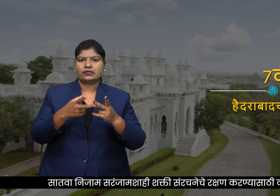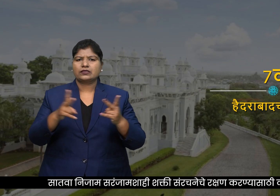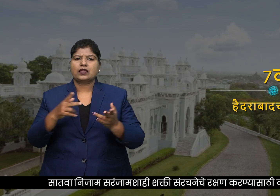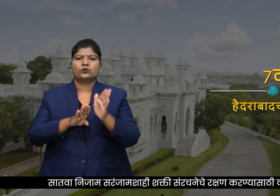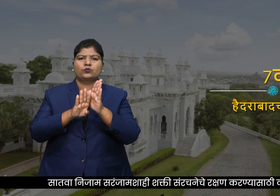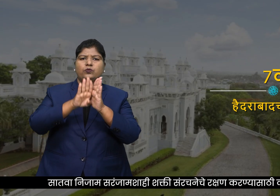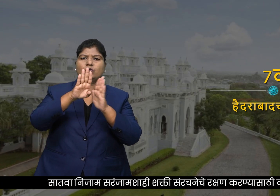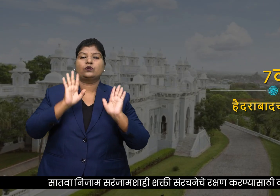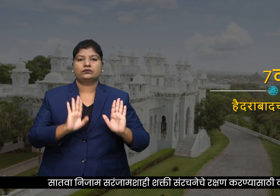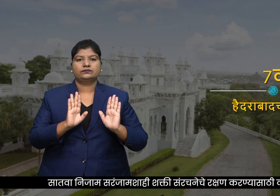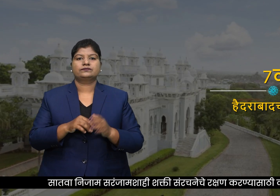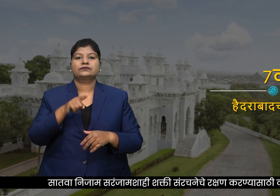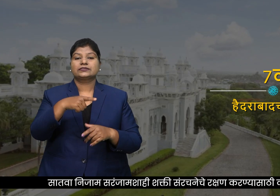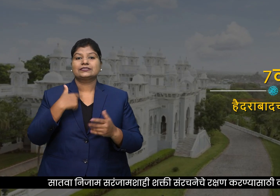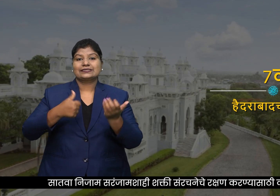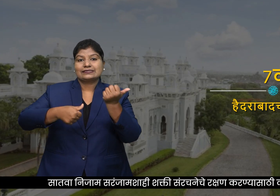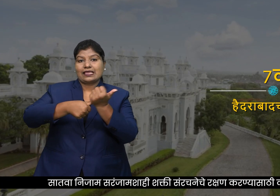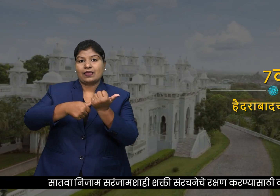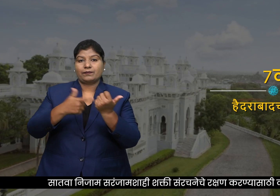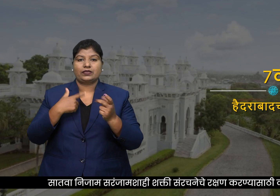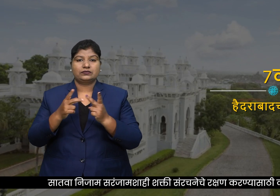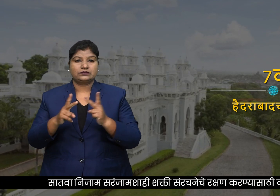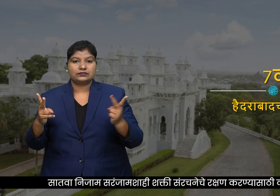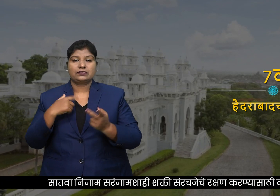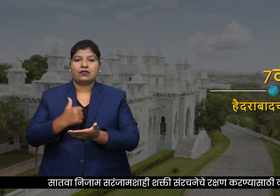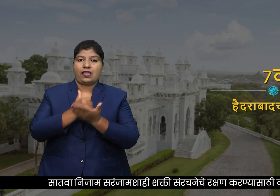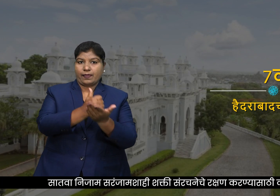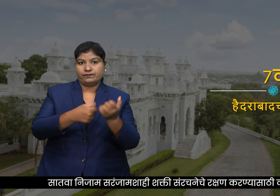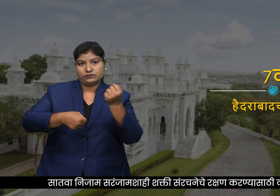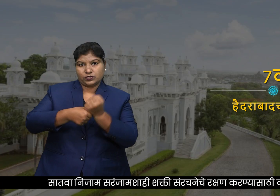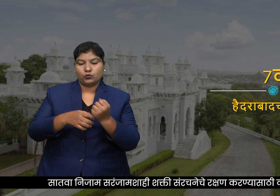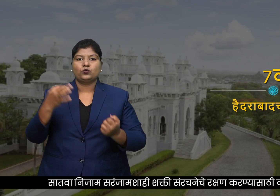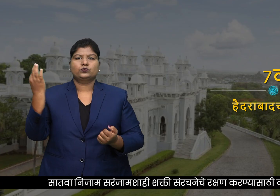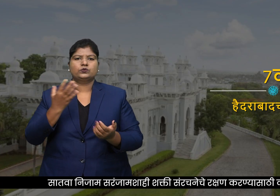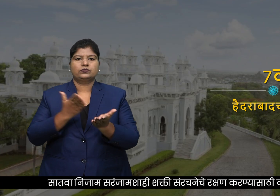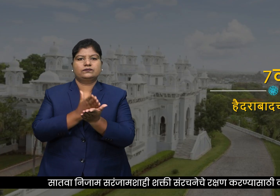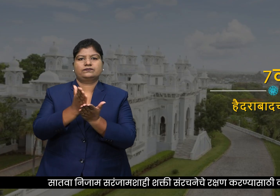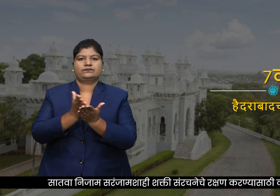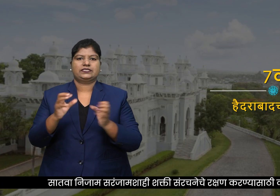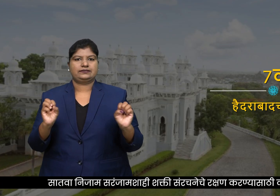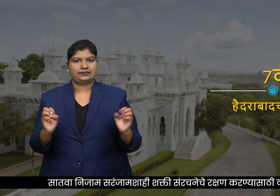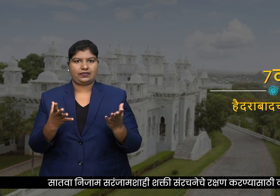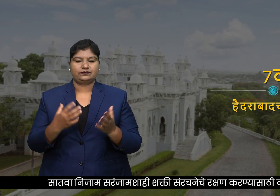सरंजामशाही शक्ती संरचनेचा रक्षण करण्यासाठी वचनबद्ध होते.